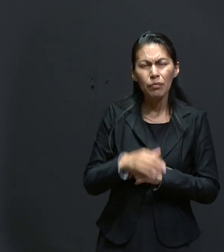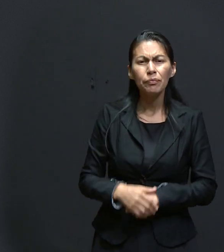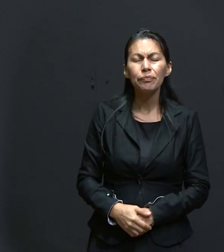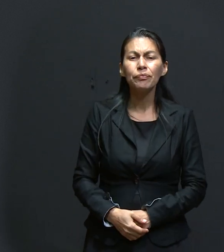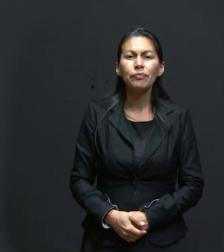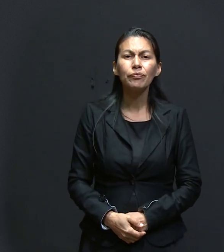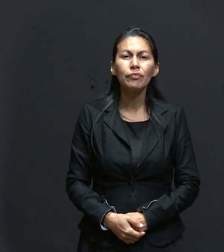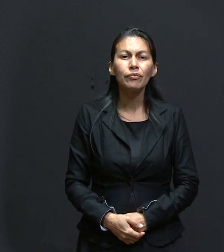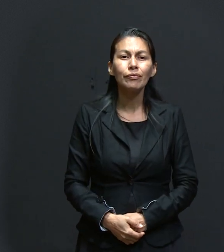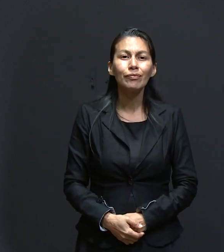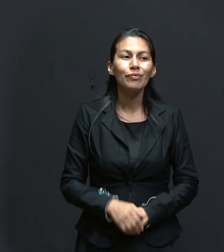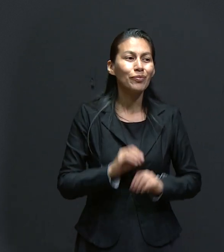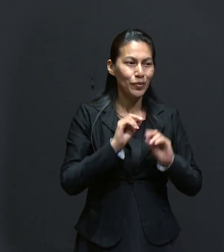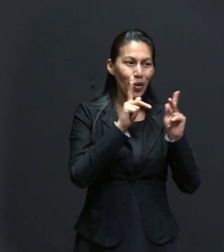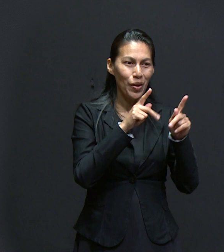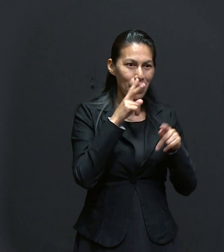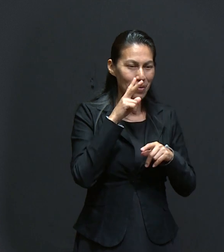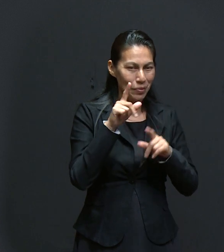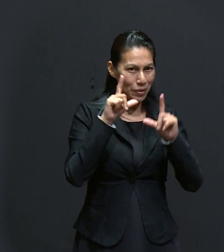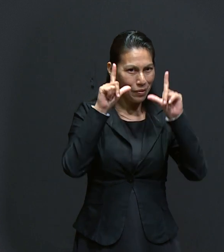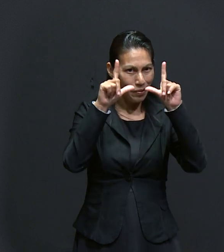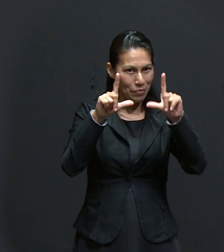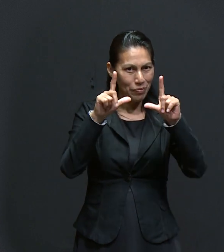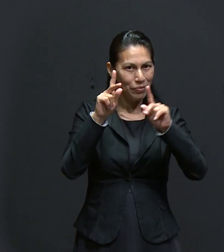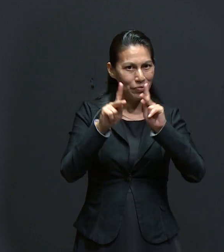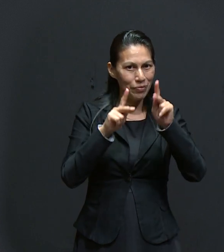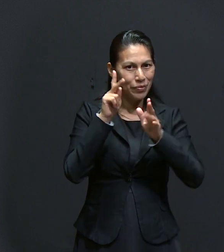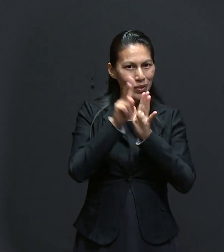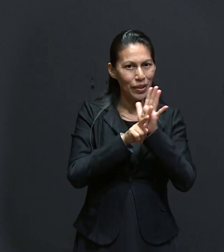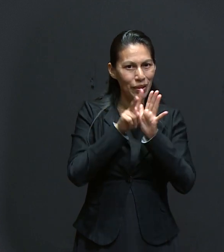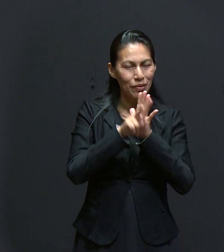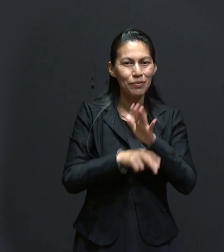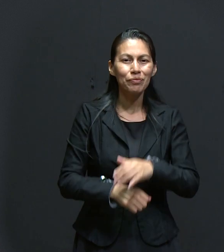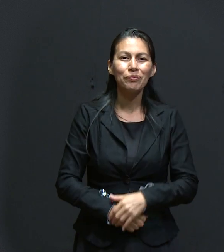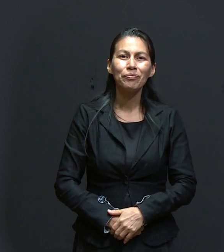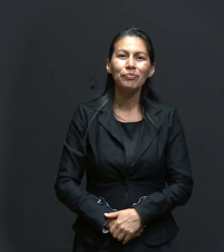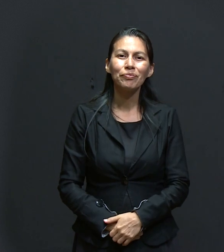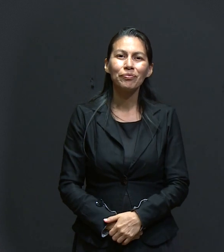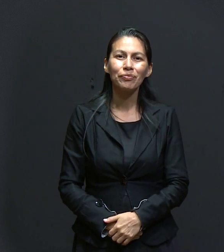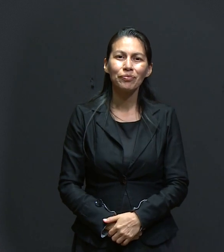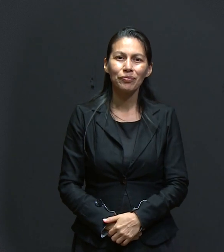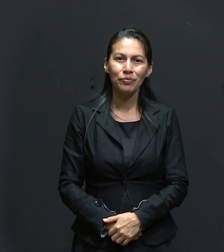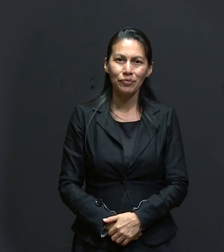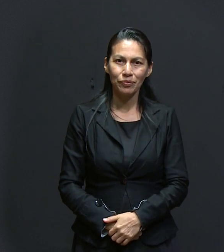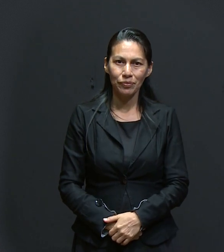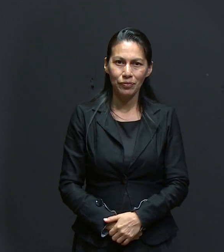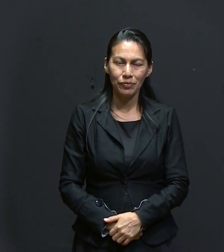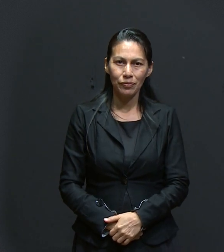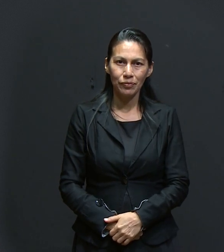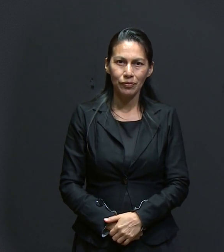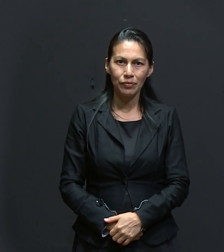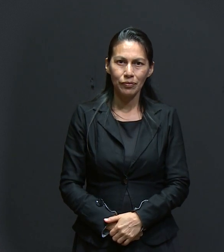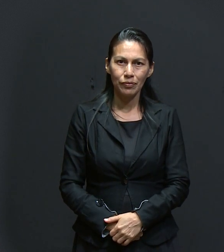de situación podemos ver también muy bien vamos a ver este vídeo